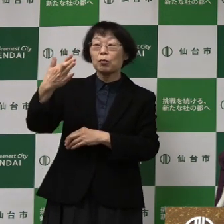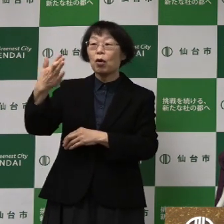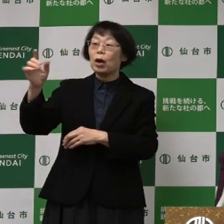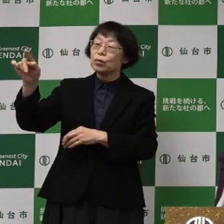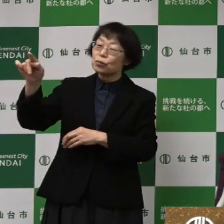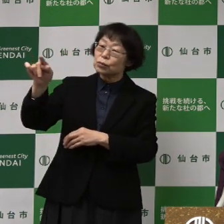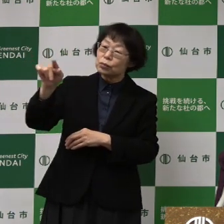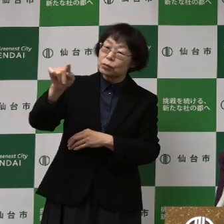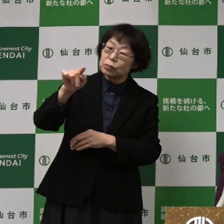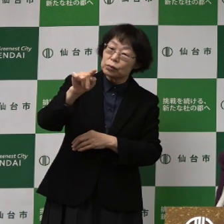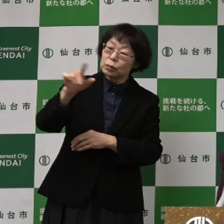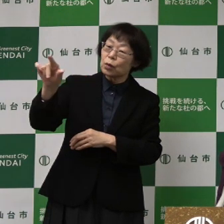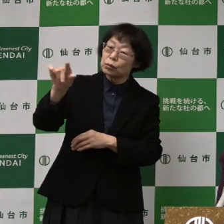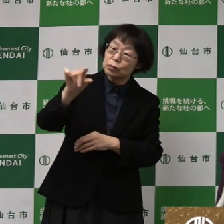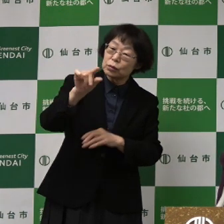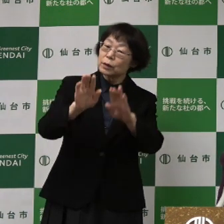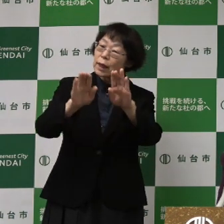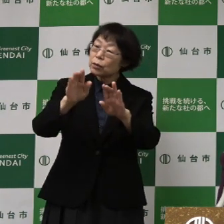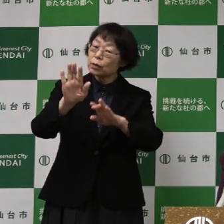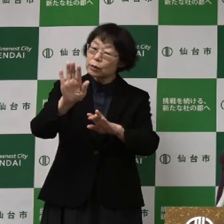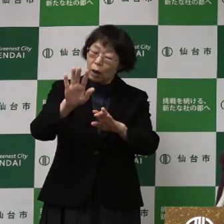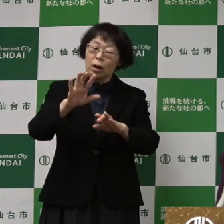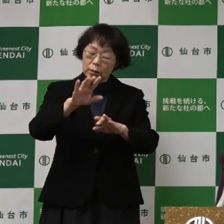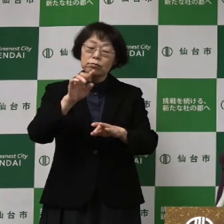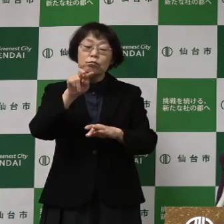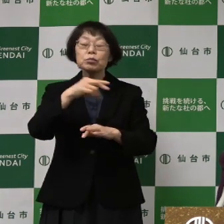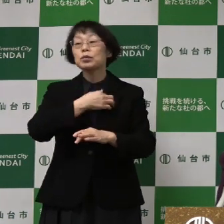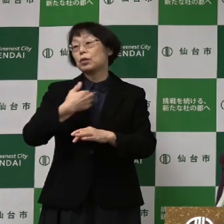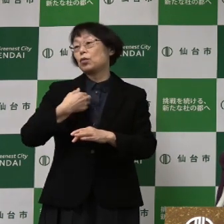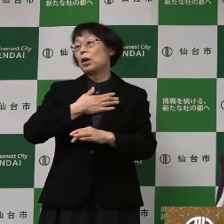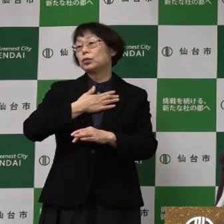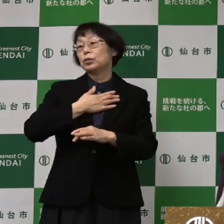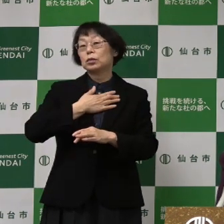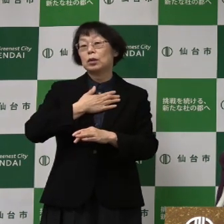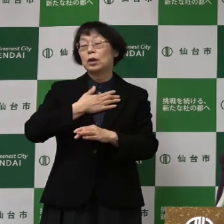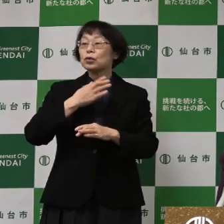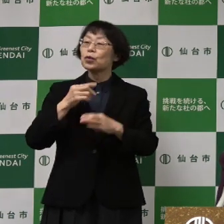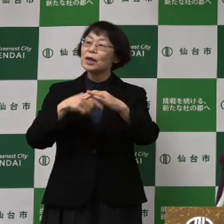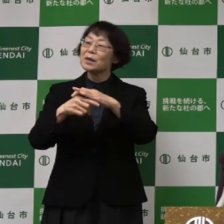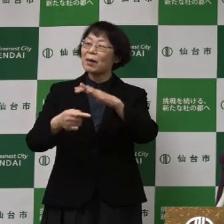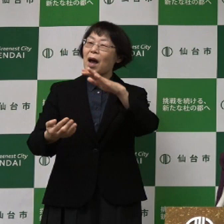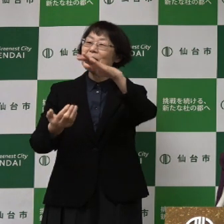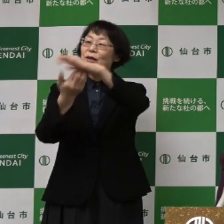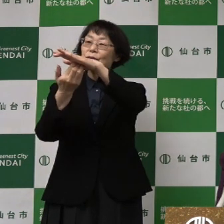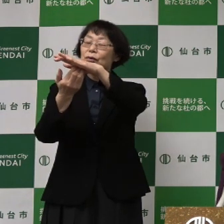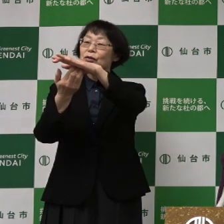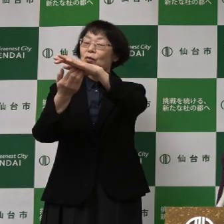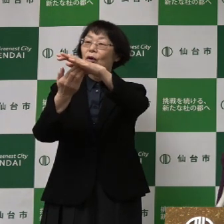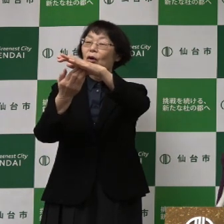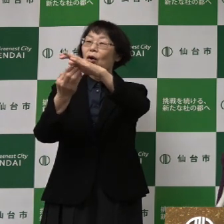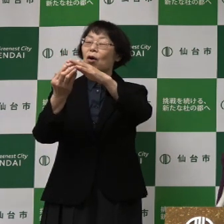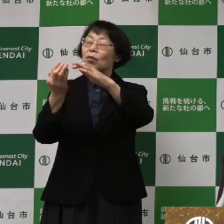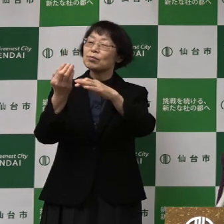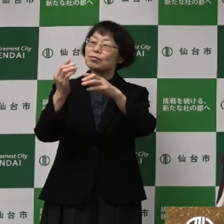減少傾向にあるというのは見て取れると思います。そういう意味では、 ピークということで言えばですね、一旦